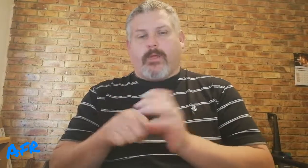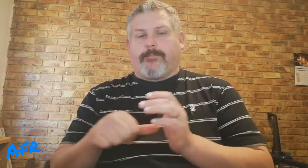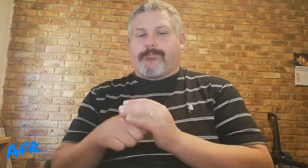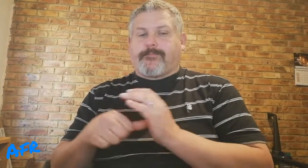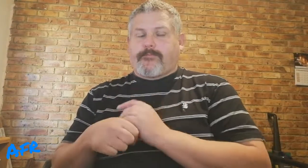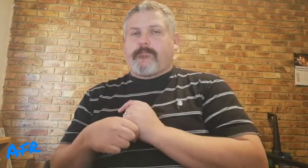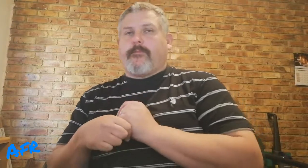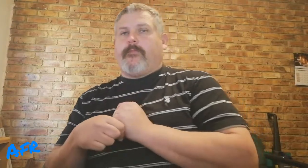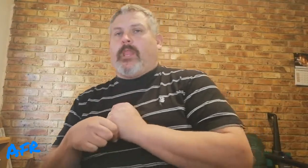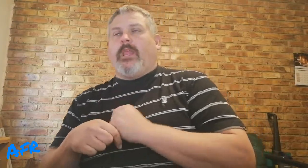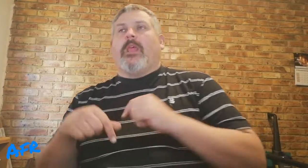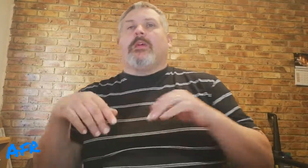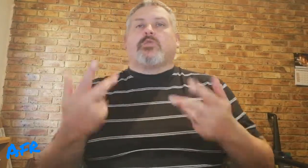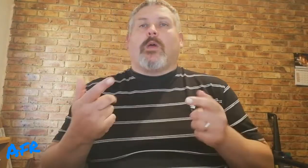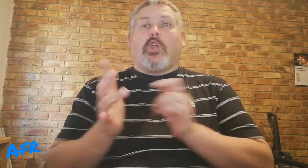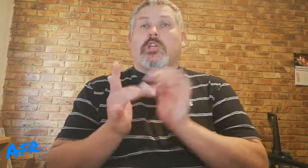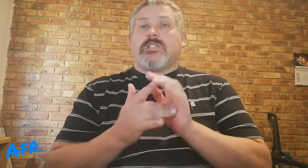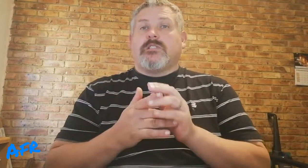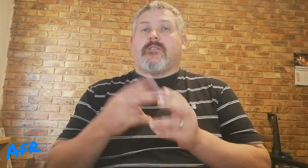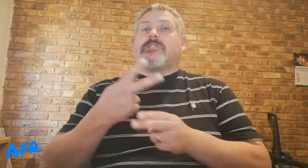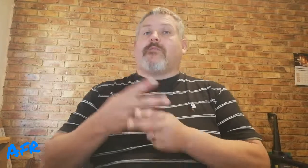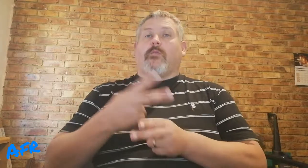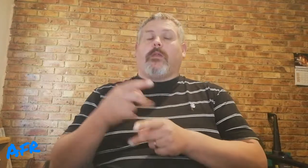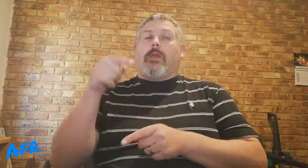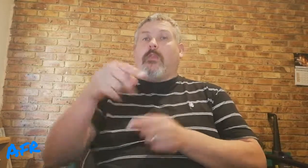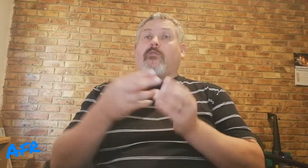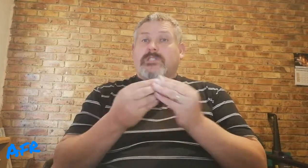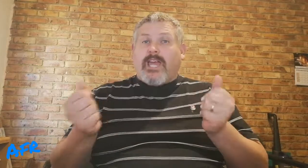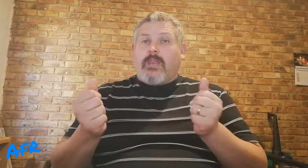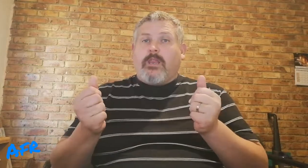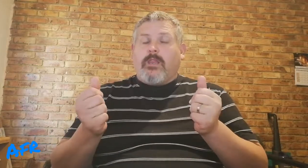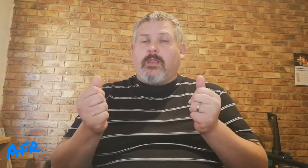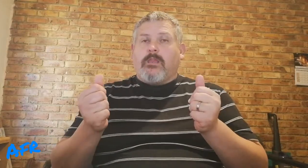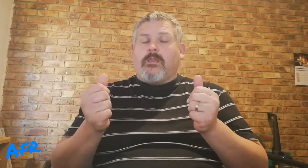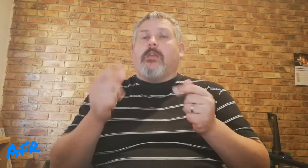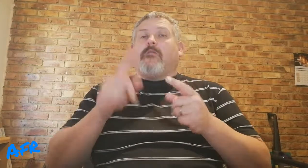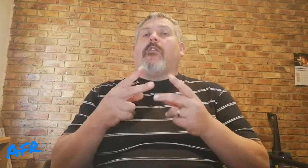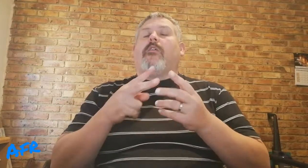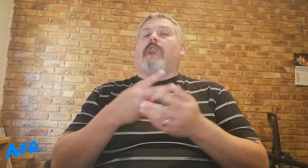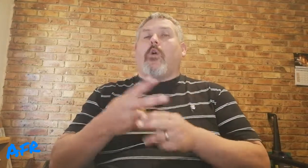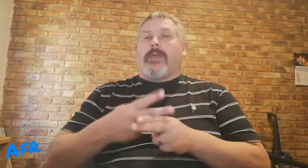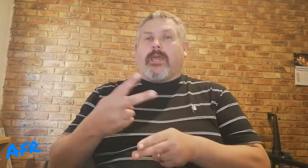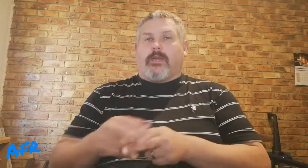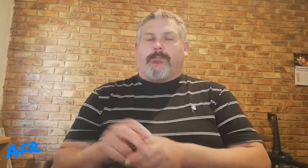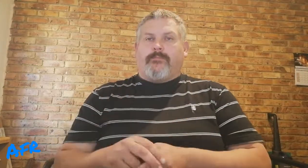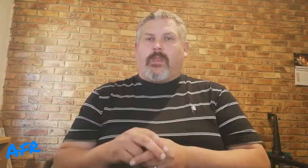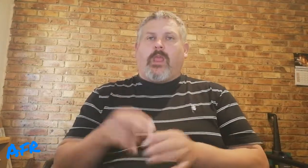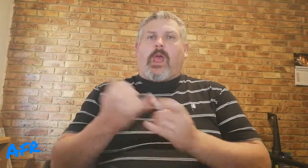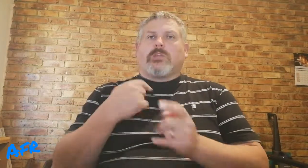belangrik. So, Jesus was in die woestijn vir voorbereiding. As